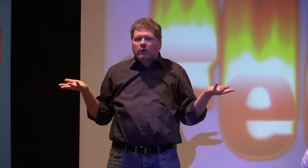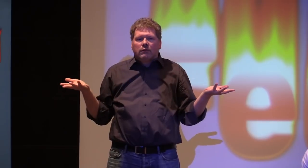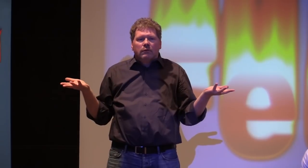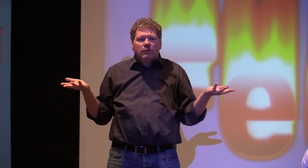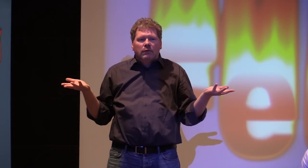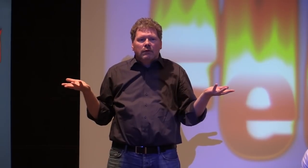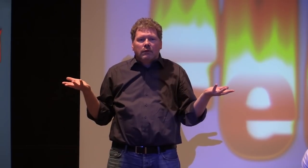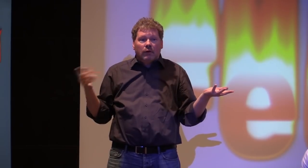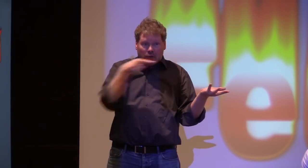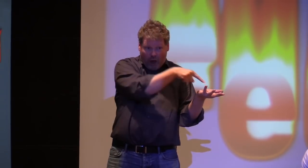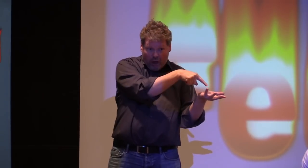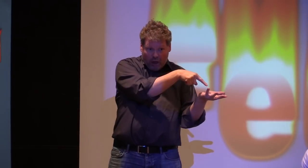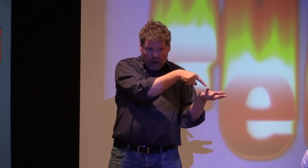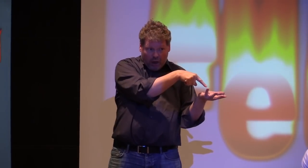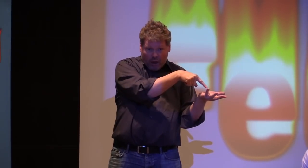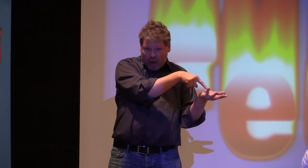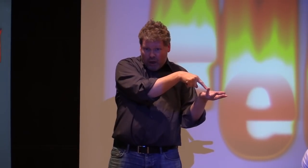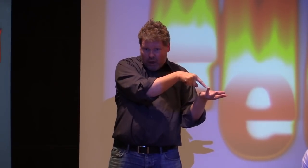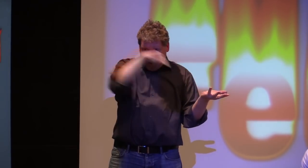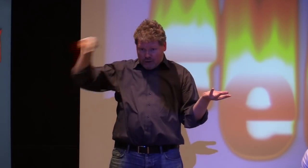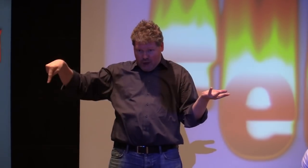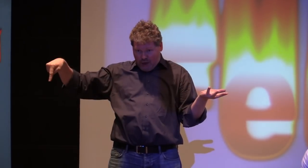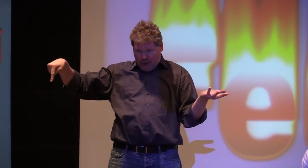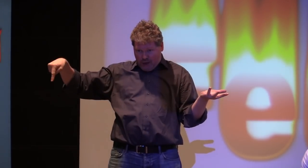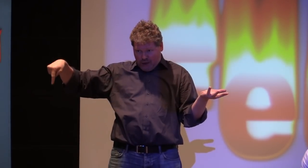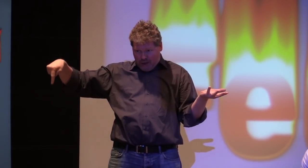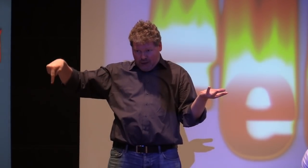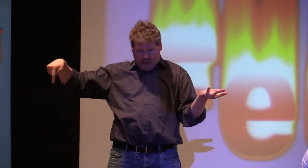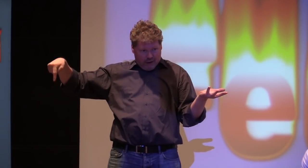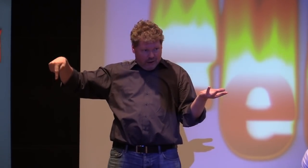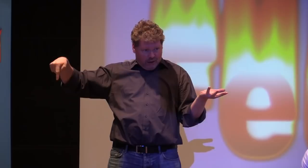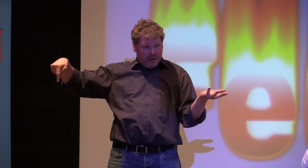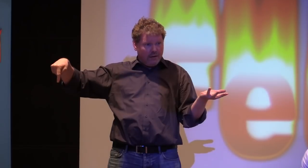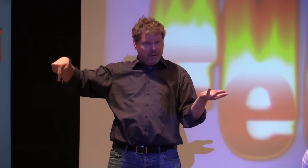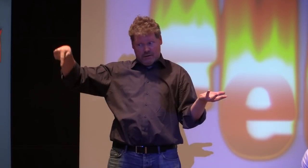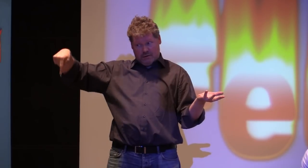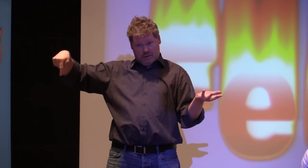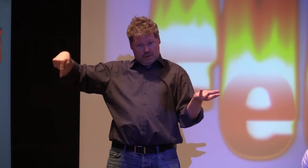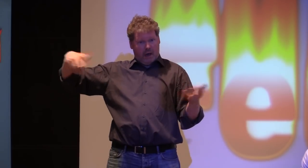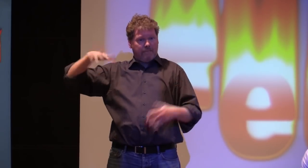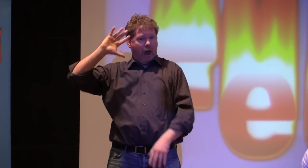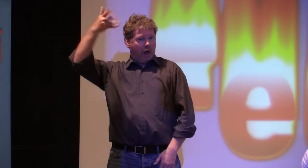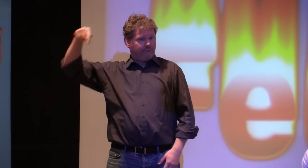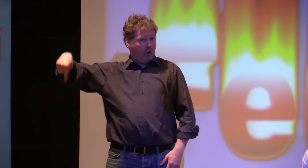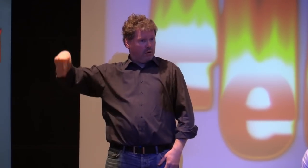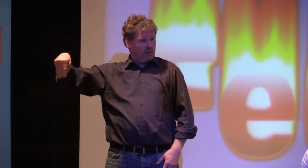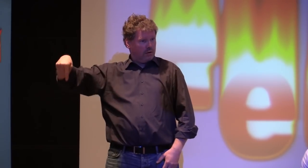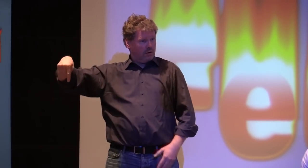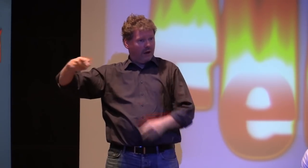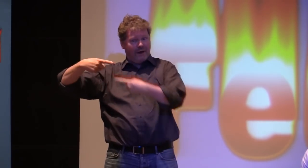geschaut, oder auch die Frage, welches von den beiden Konzepten ist erfolgreicher gewesen. Und wir mussten einfach feststellen, oder haben